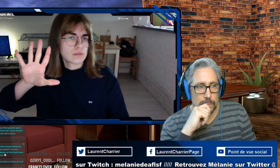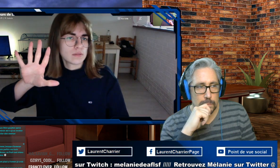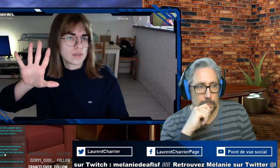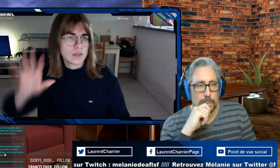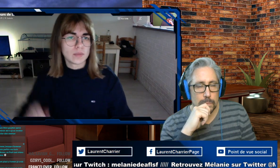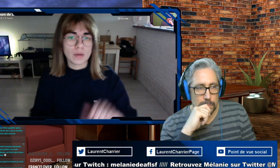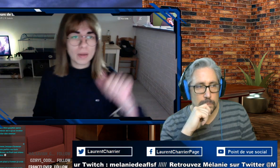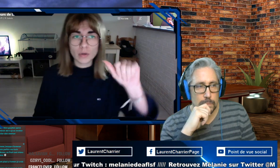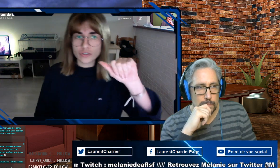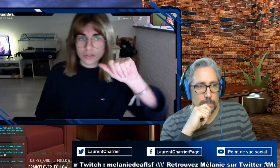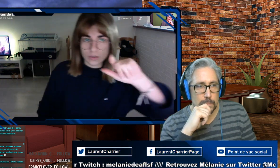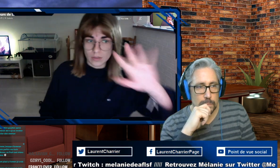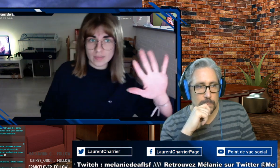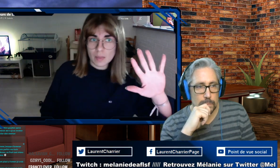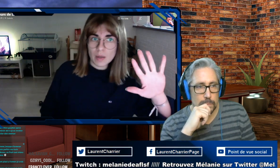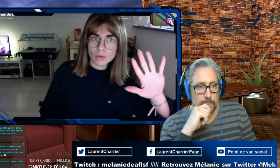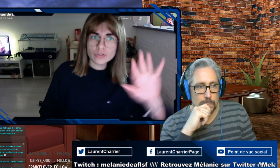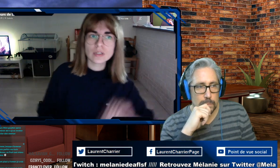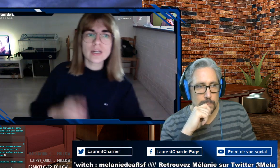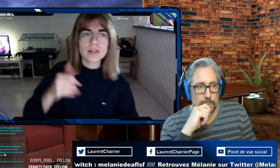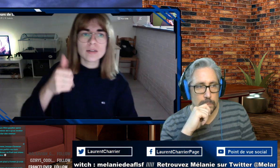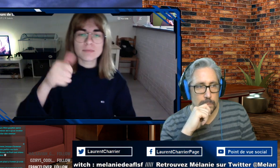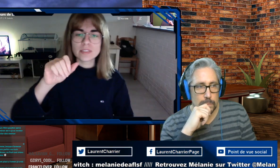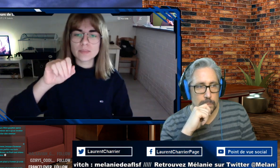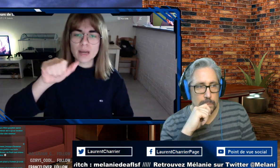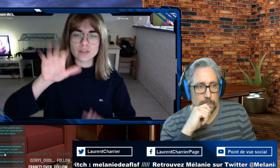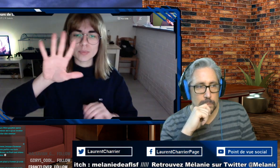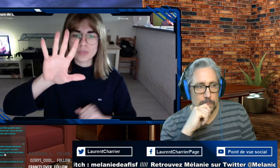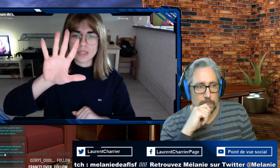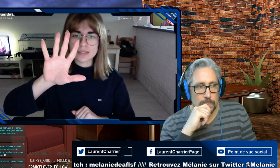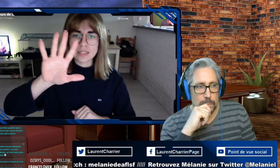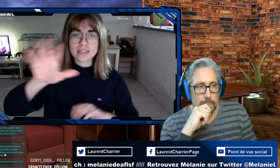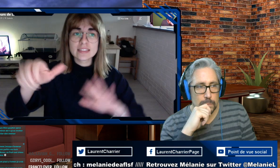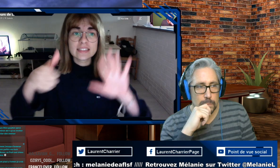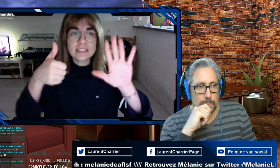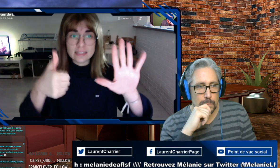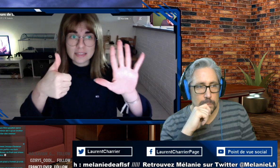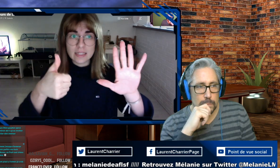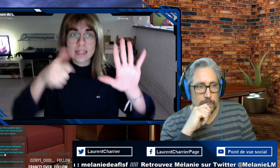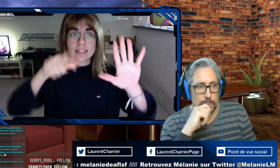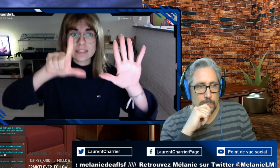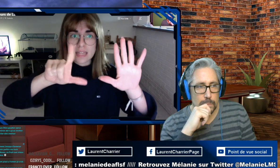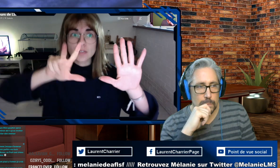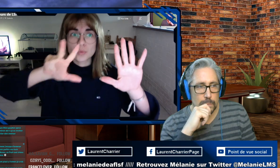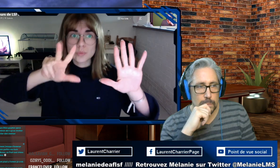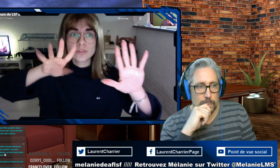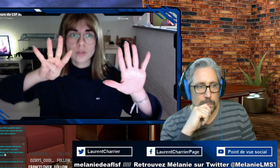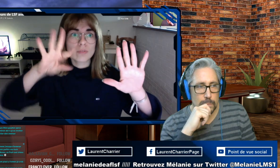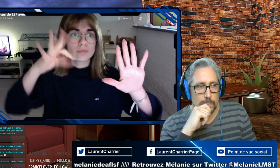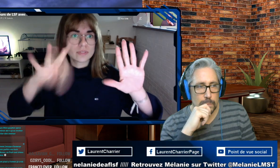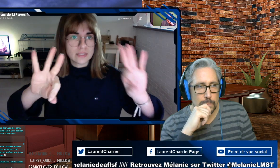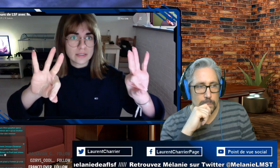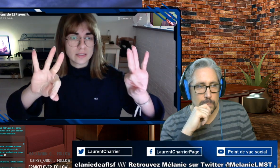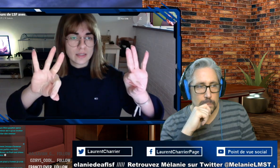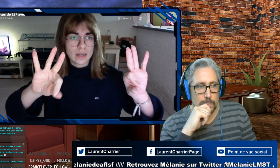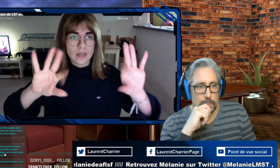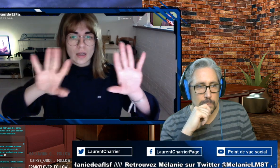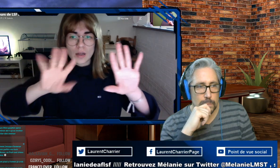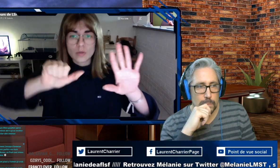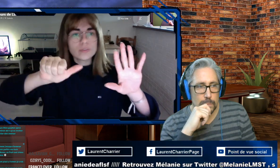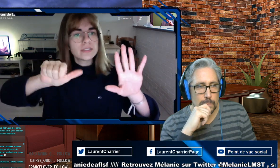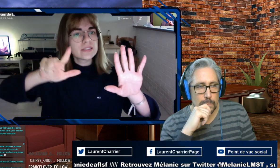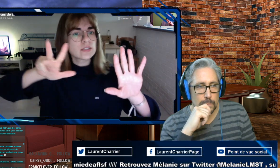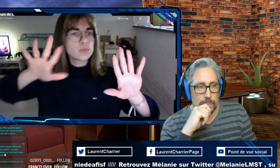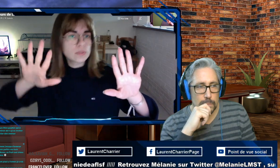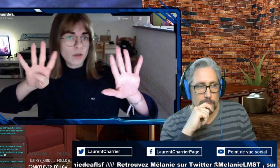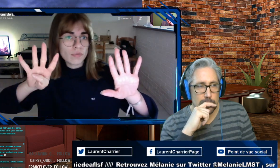5. La main gauche, c'est avec la main gauche. Mais si par exemple on a 5, 6, 7, 8, 9, 10,